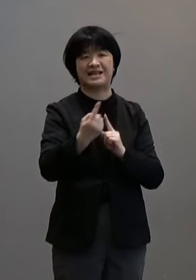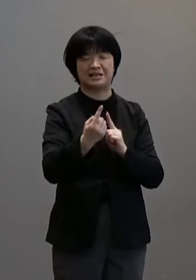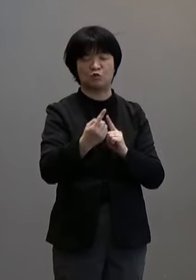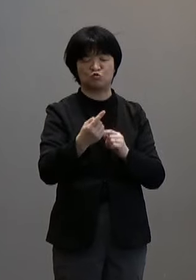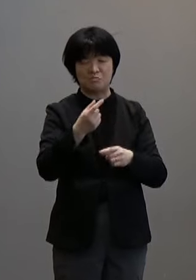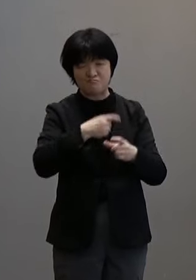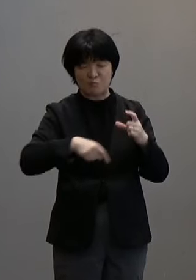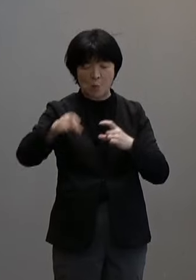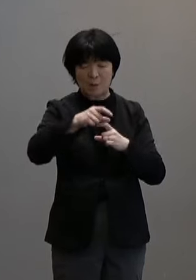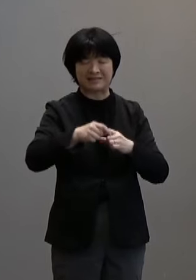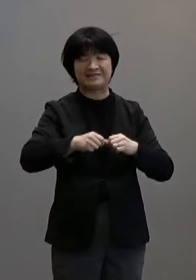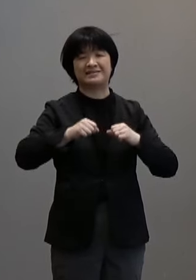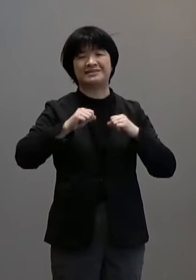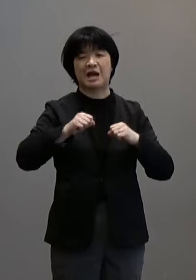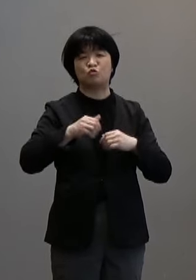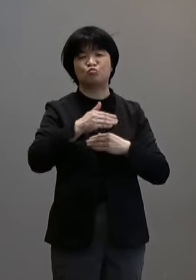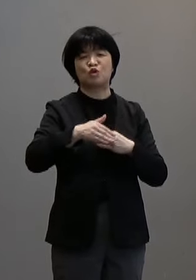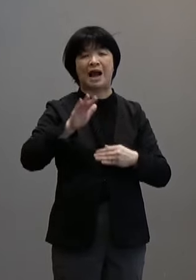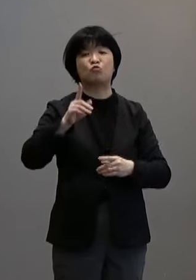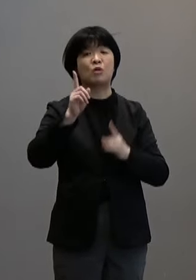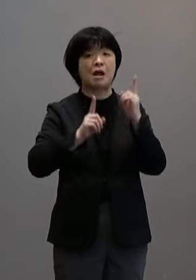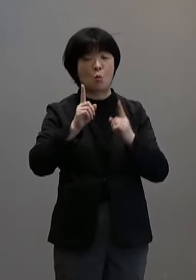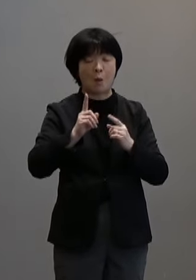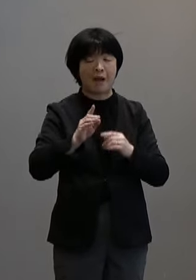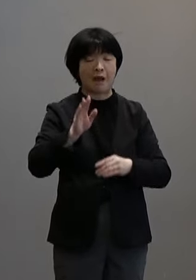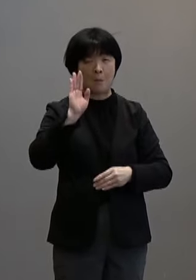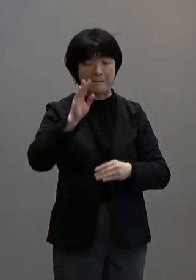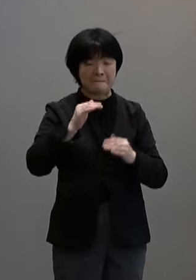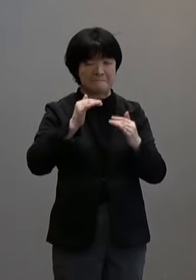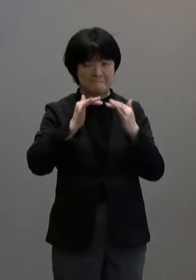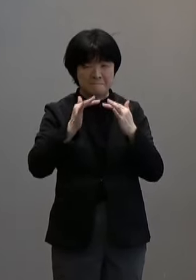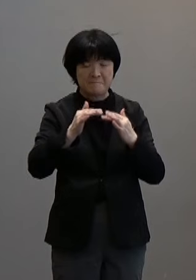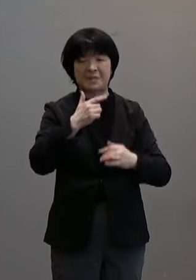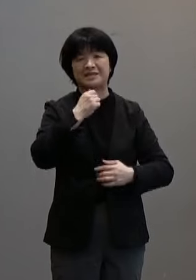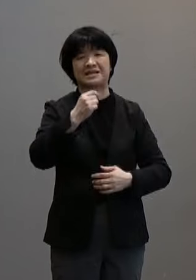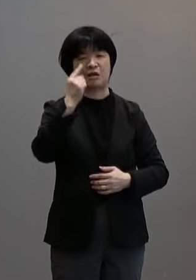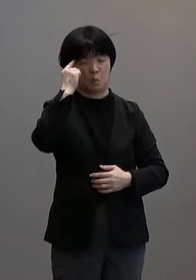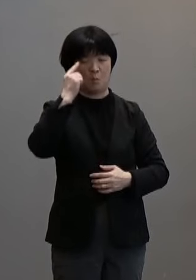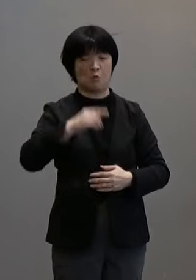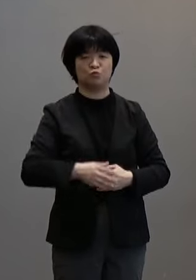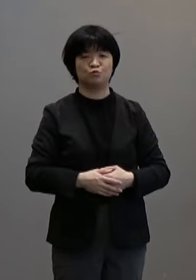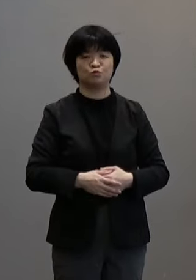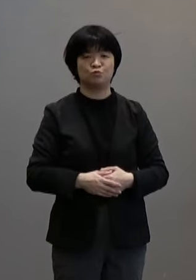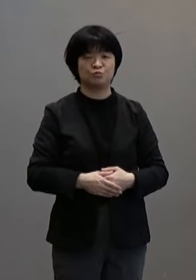強化する部分があるかどうかについてしっかりと検証を行っていきたいと思います。また